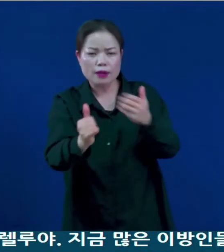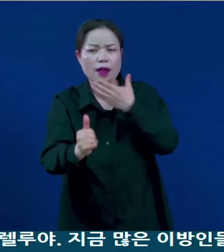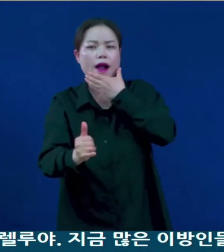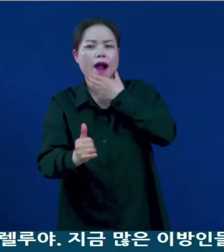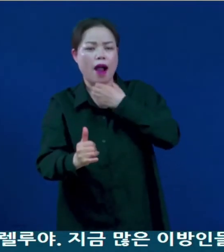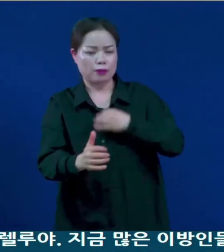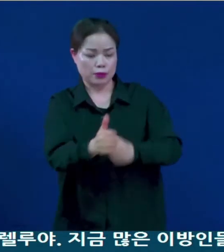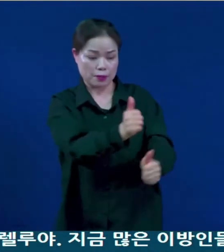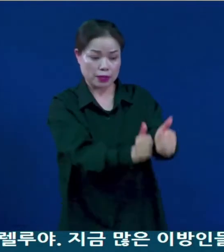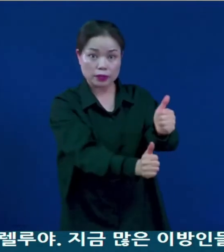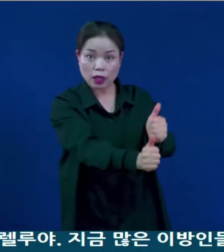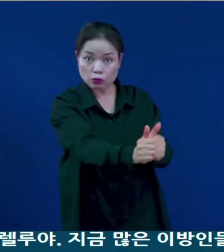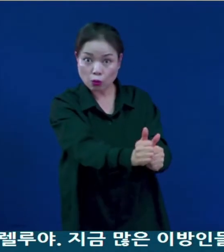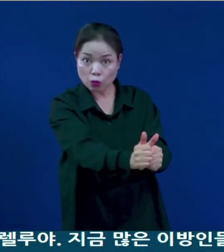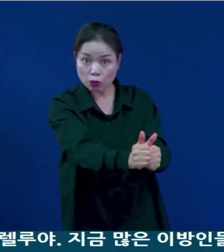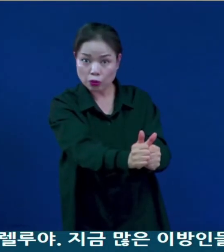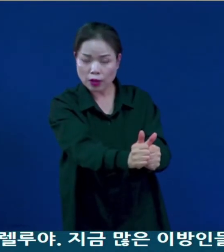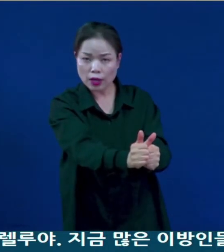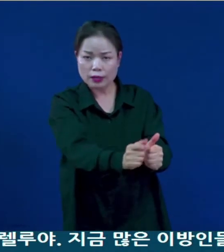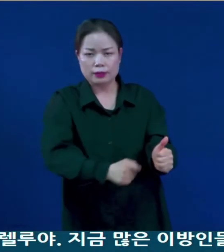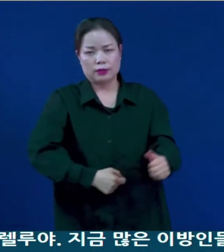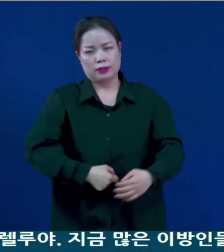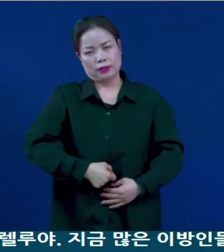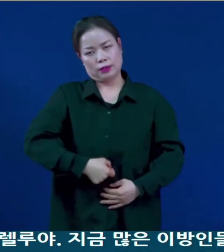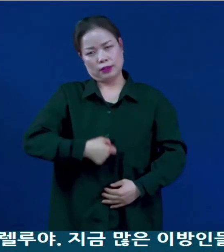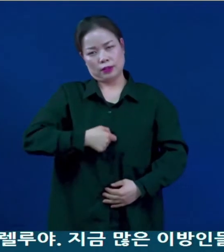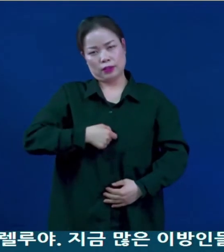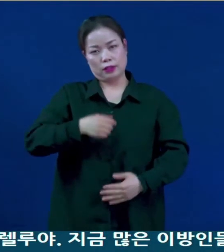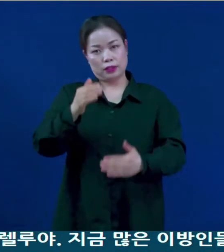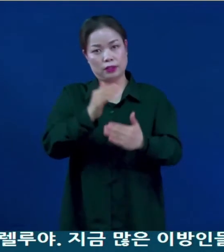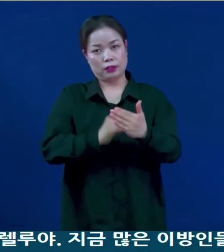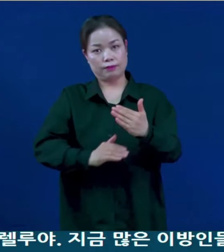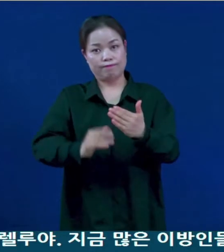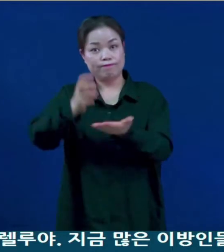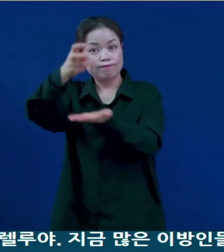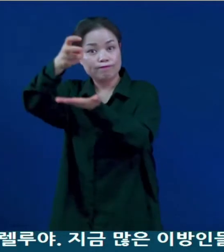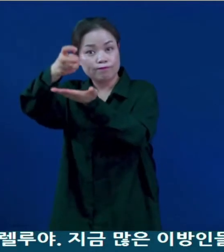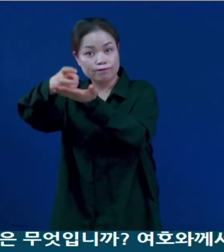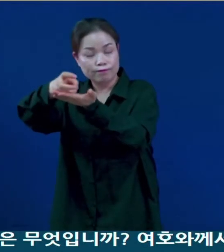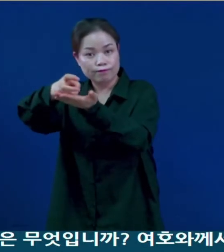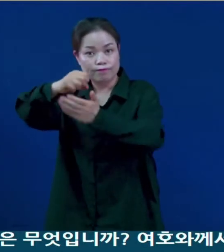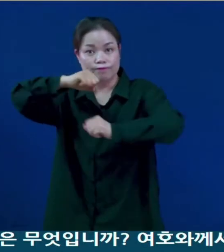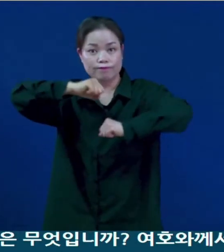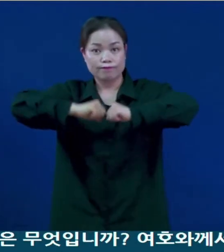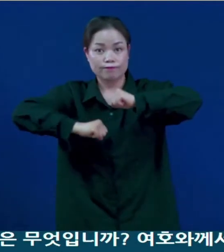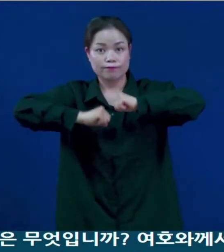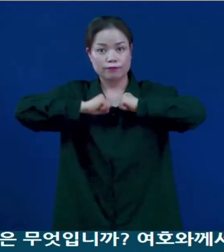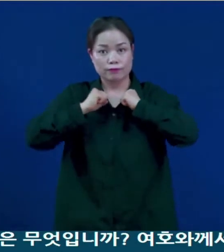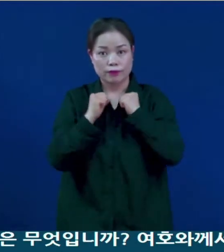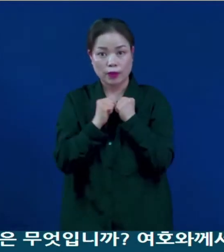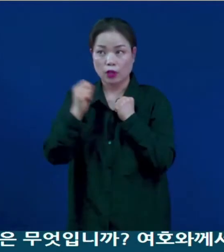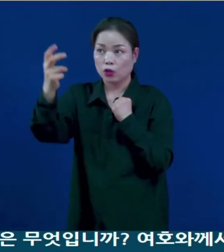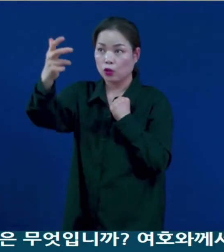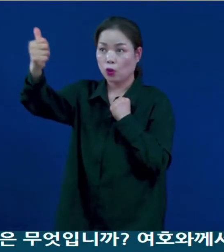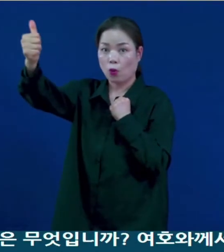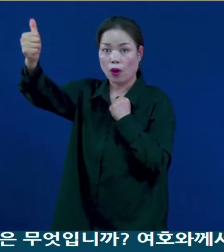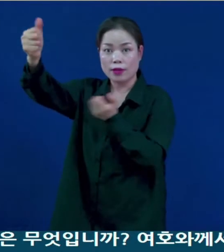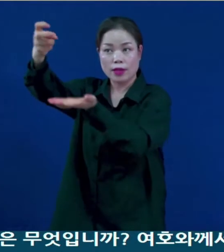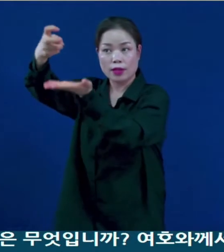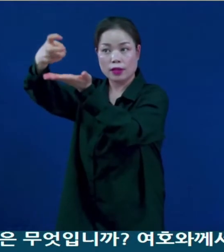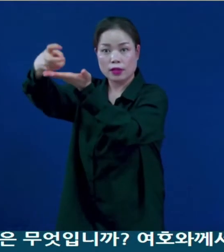아브라함의 자손들은 의와 공도를 행함으로써 여호와의